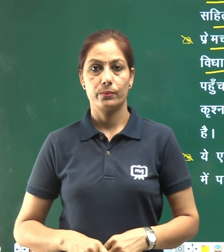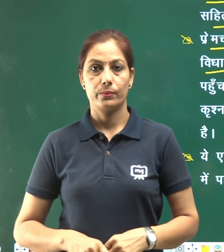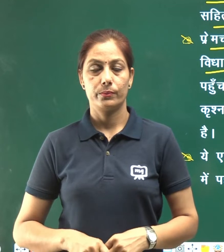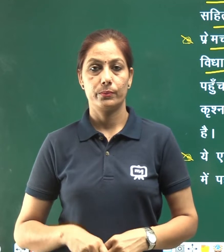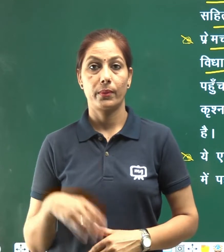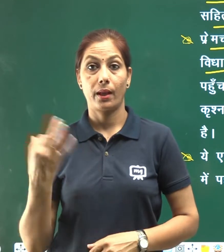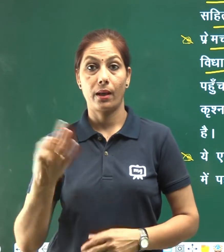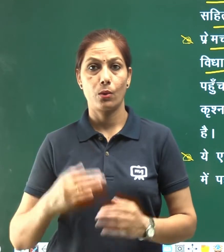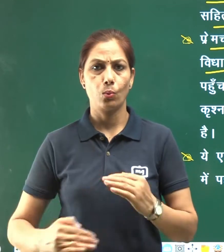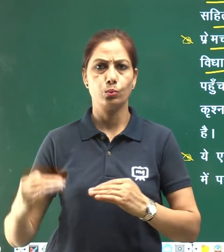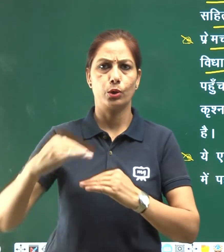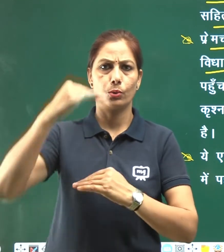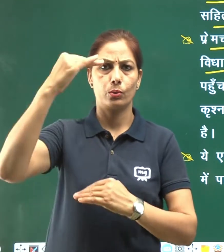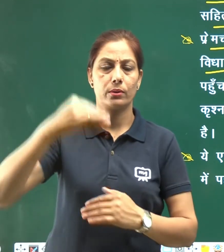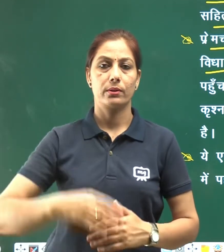नई ऊंचाइयों तक